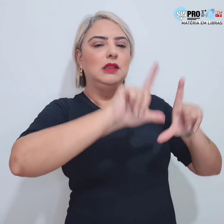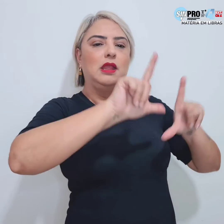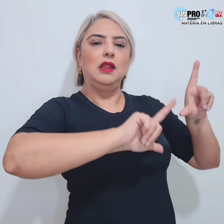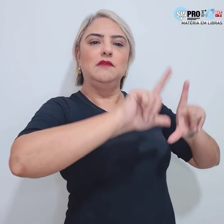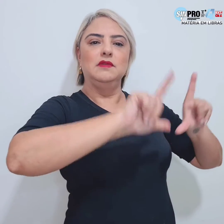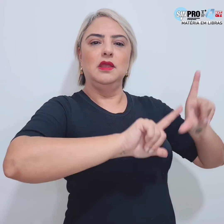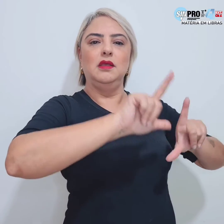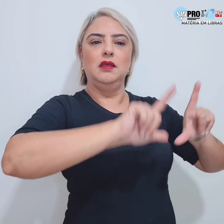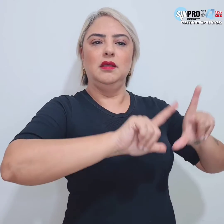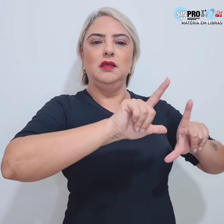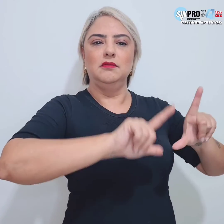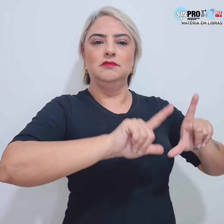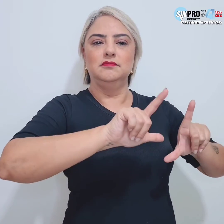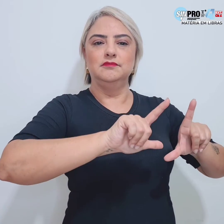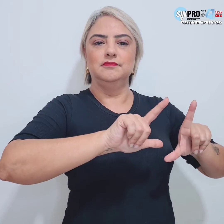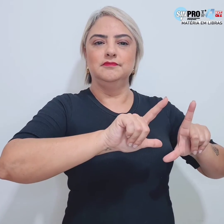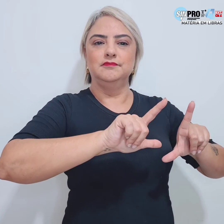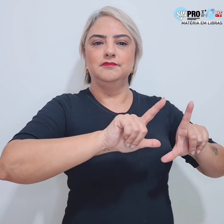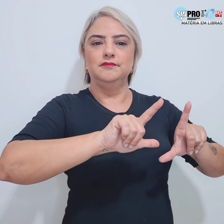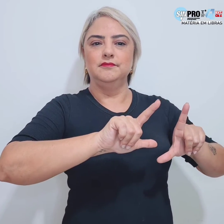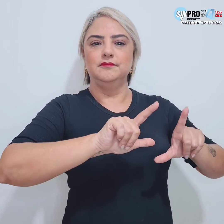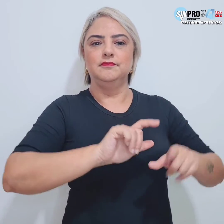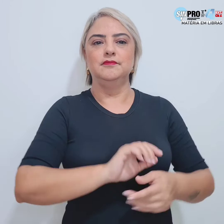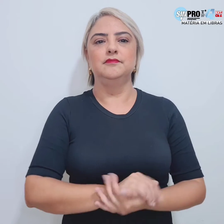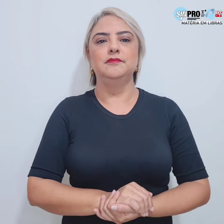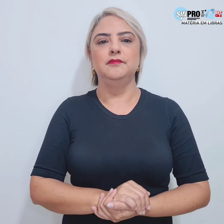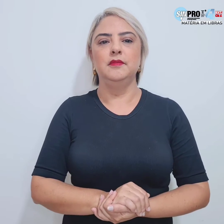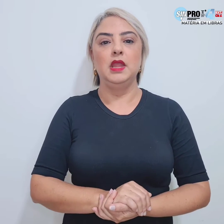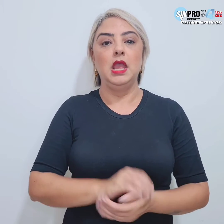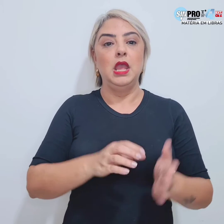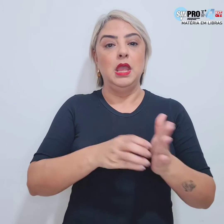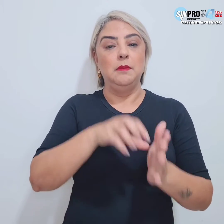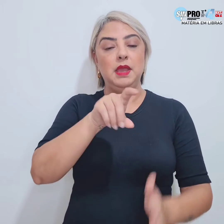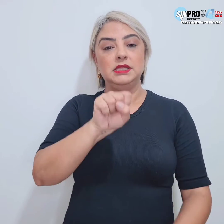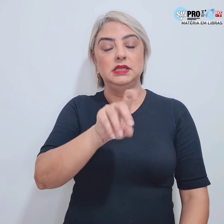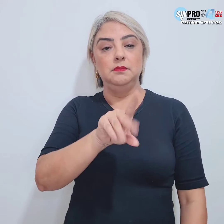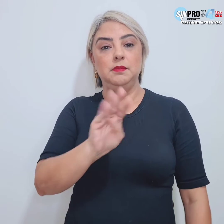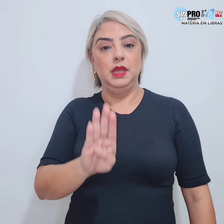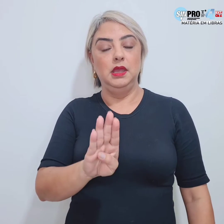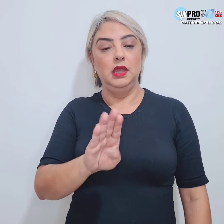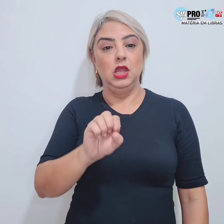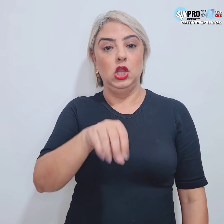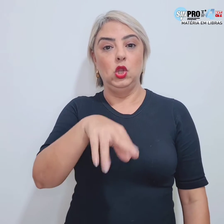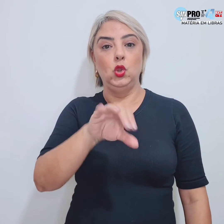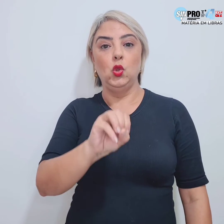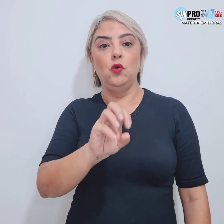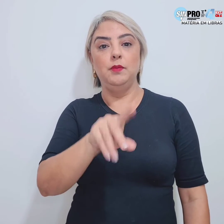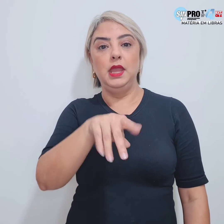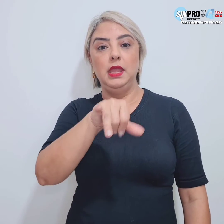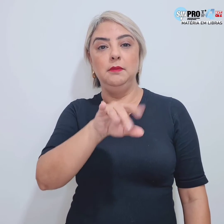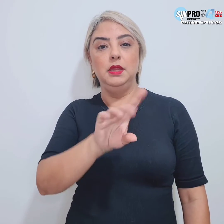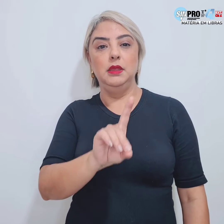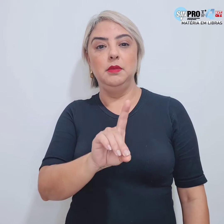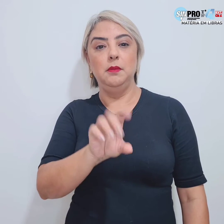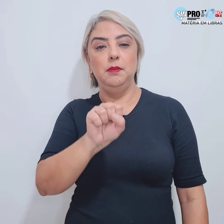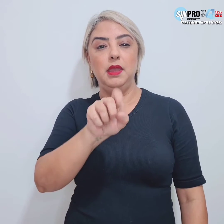PSDB, PMDB, Novo, PSL,